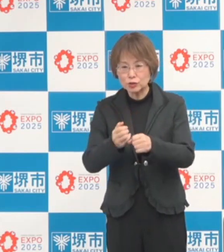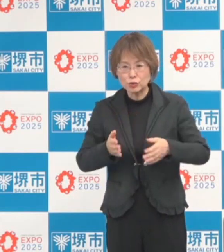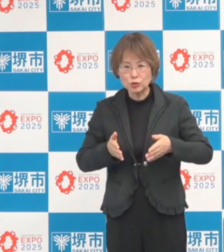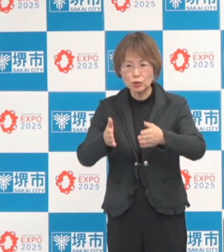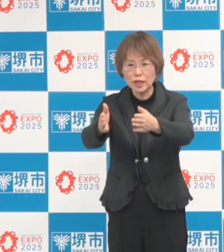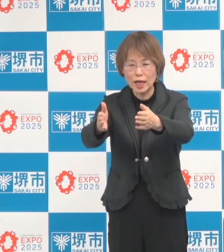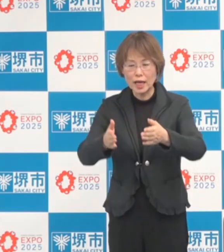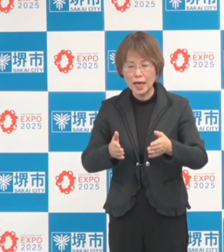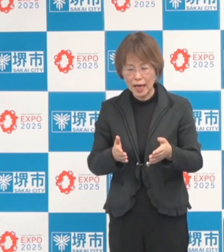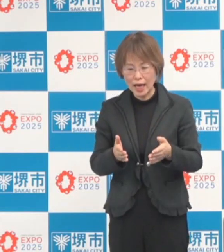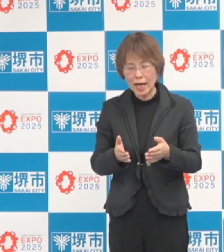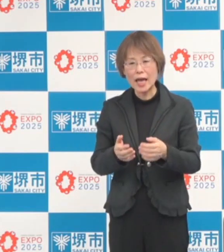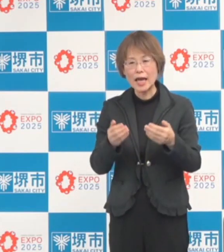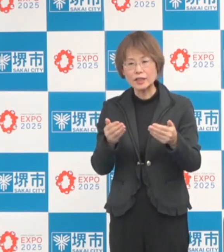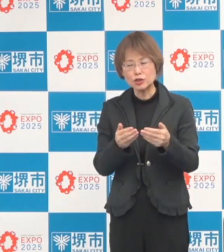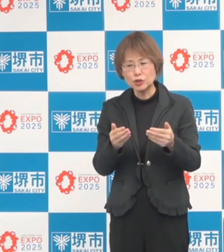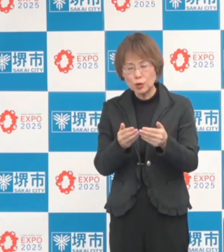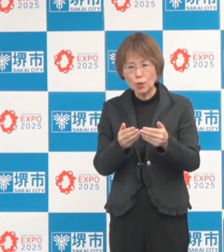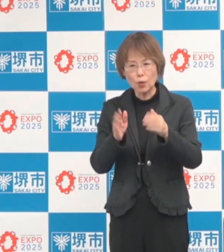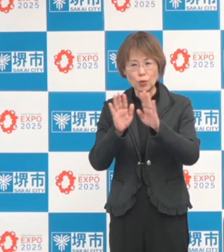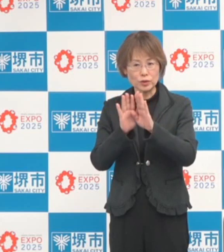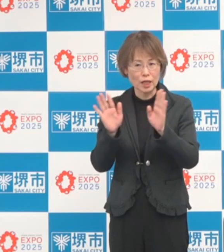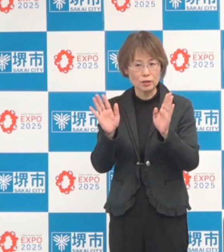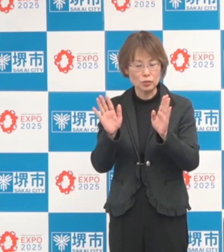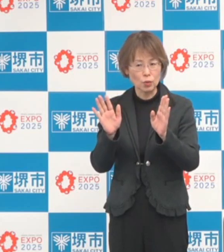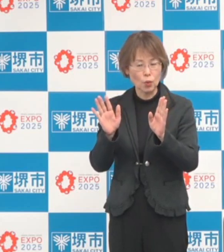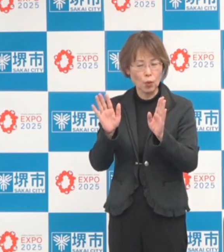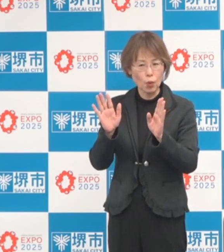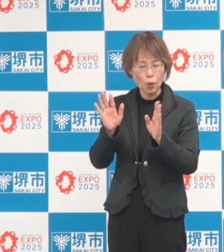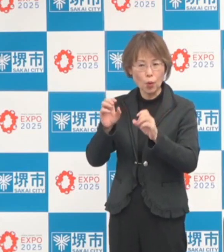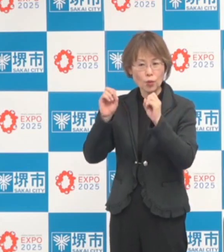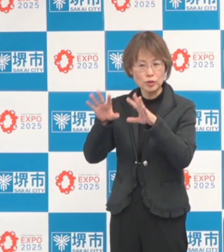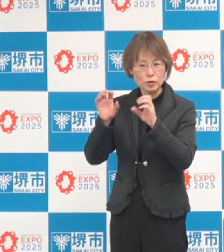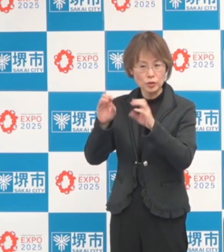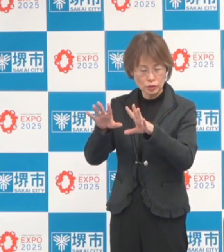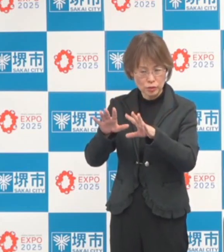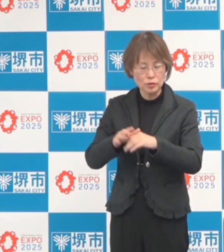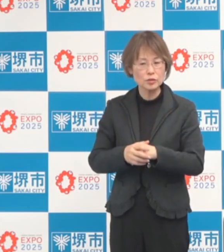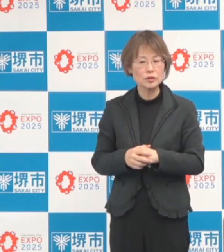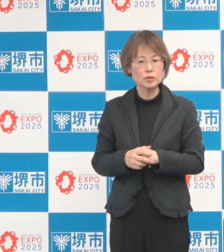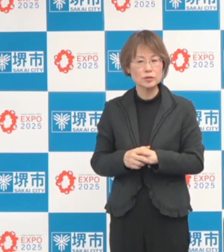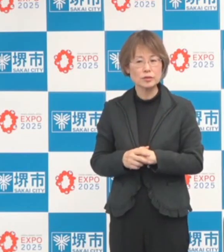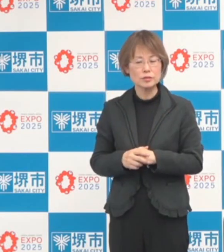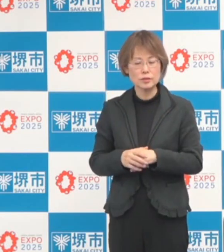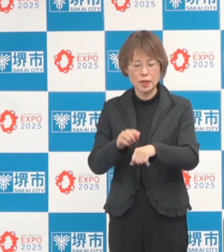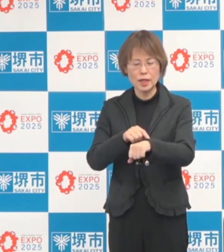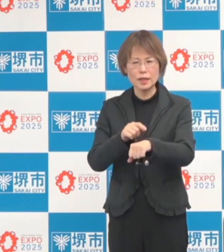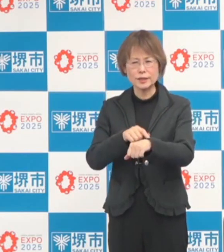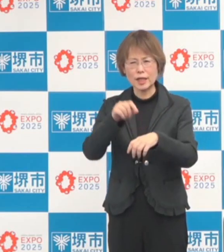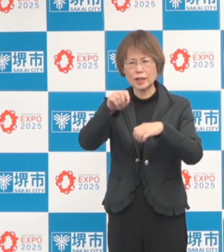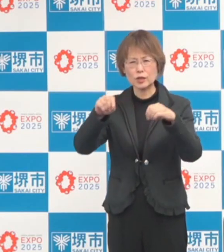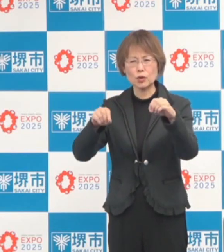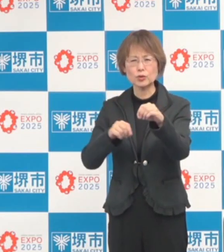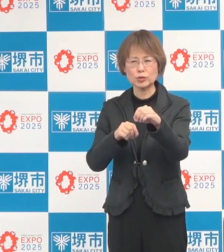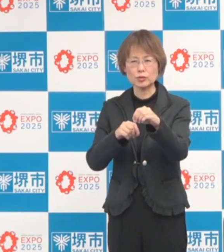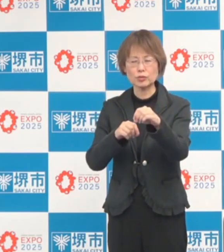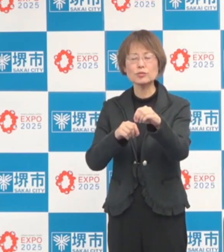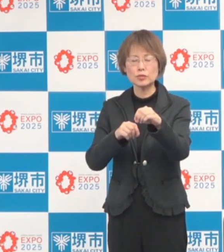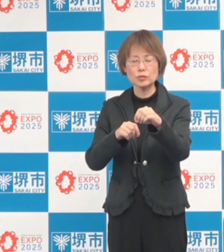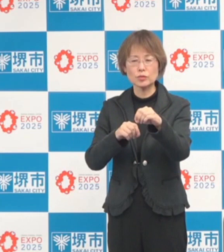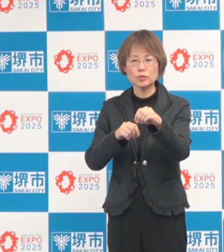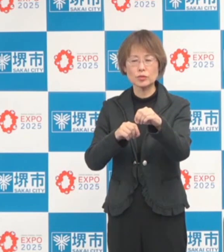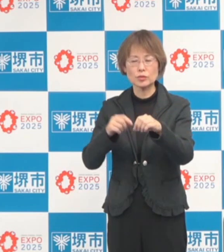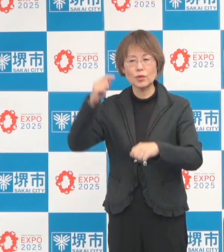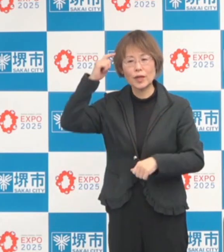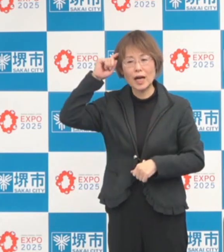からスタートすると、この内容についてはやはりある程度の時間を要すると私自身も考えておりました。